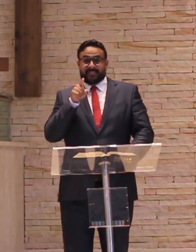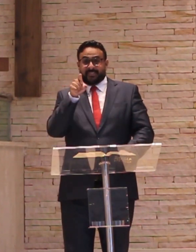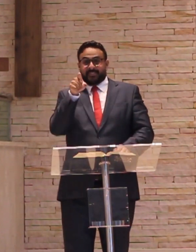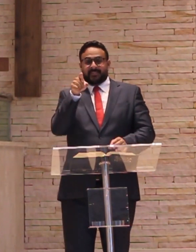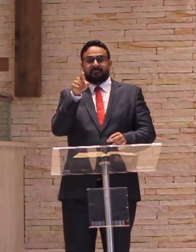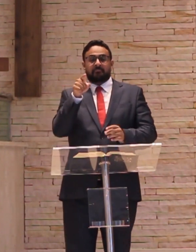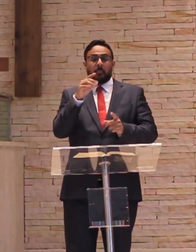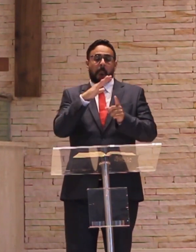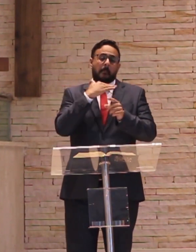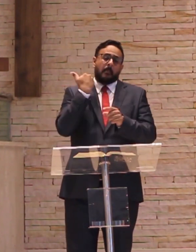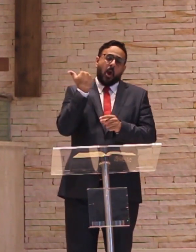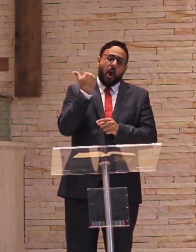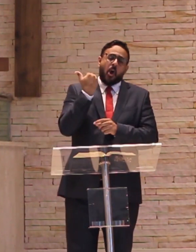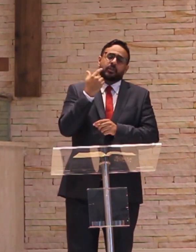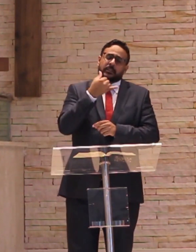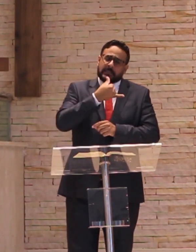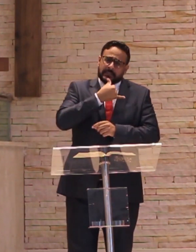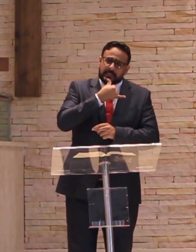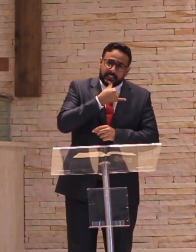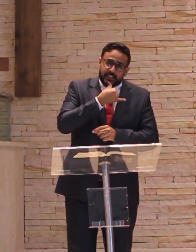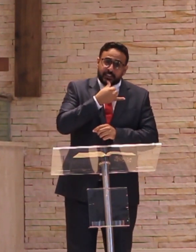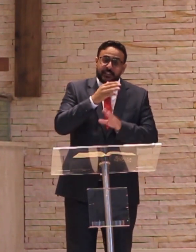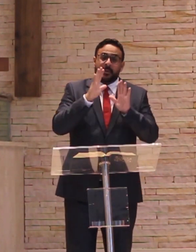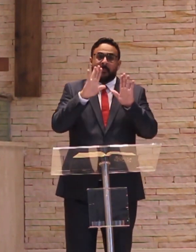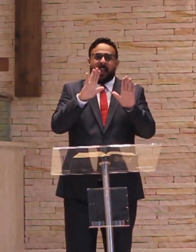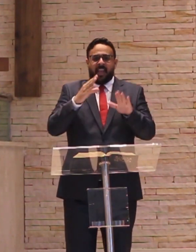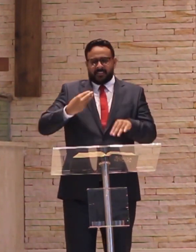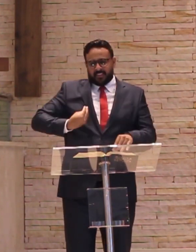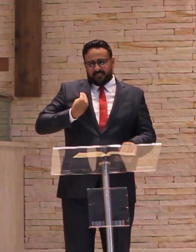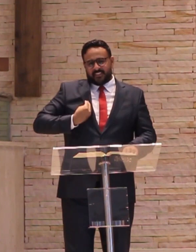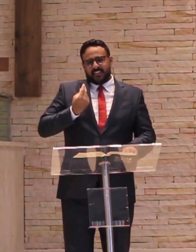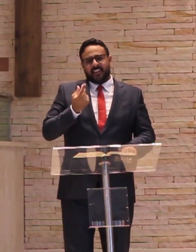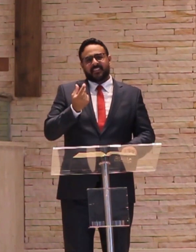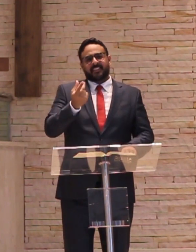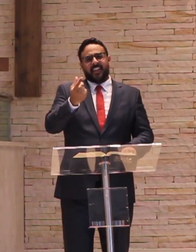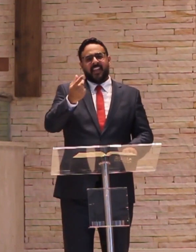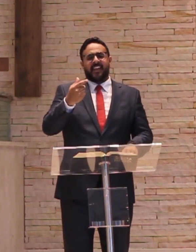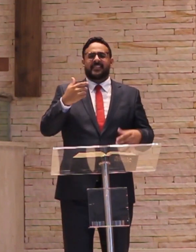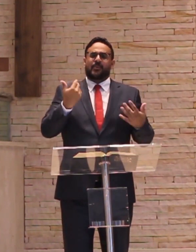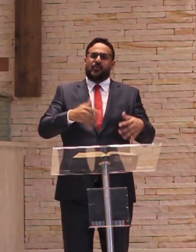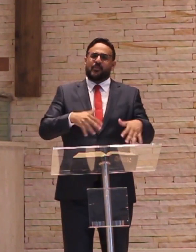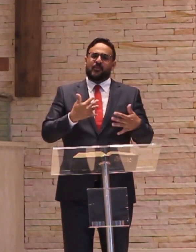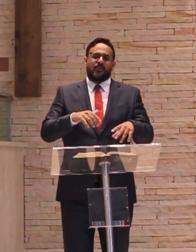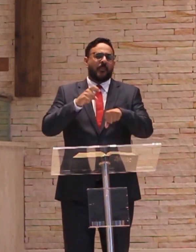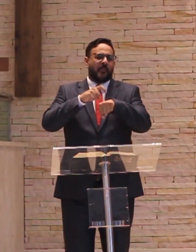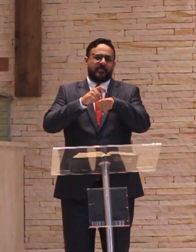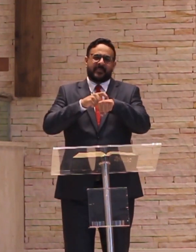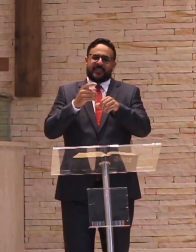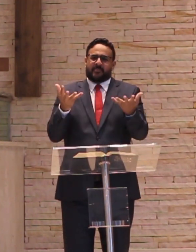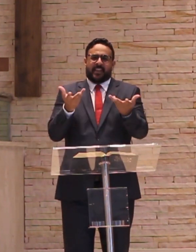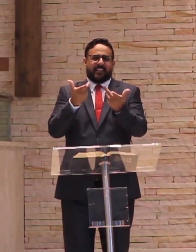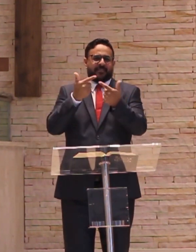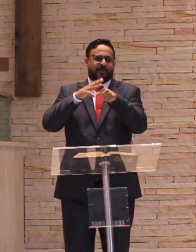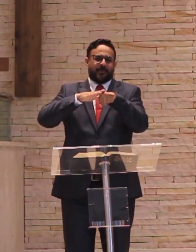se converteram a Cristo. A morte é um momento triste, mas a vida eterna é a